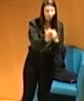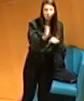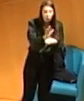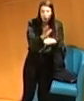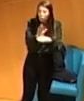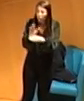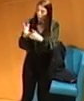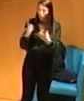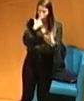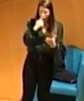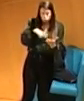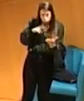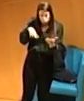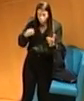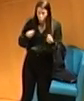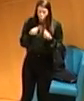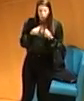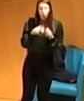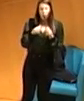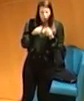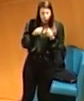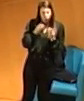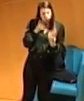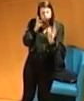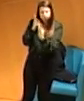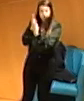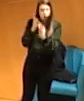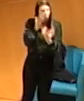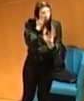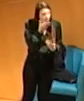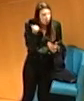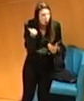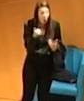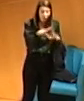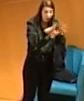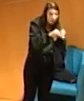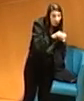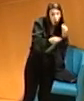Et c'est valable autant pour les voisins, la famille, que pour les